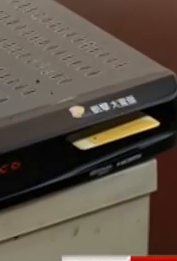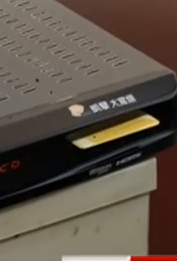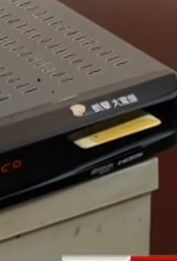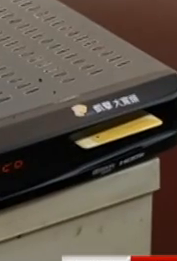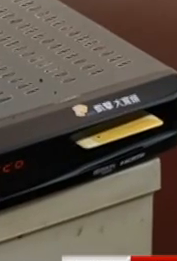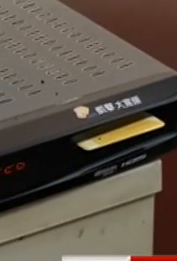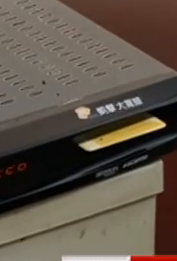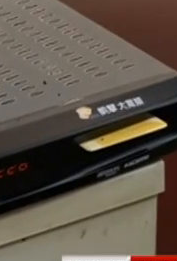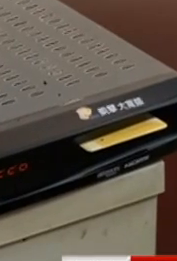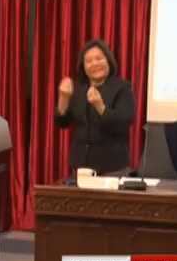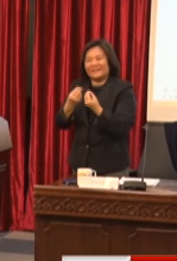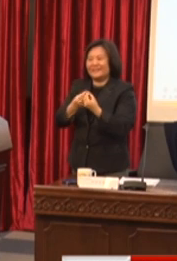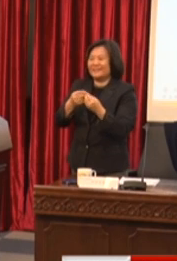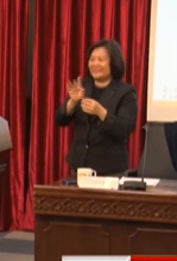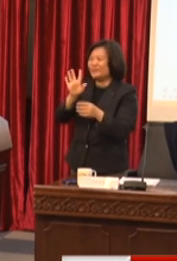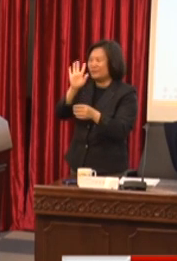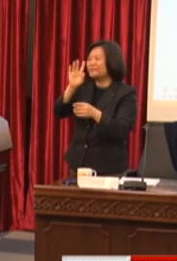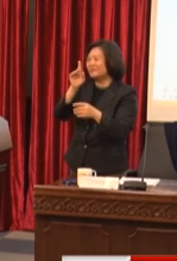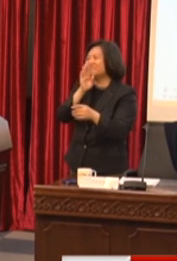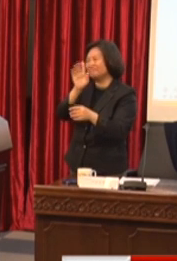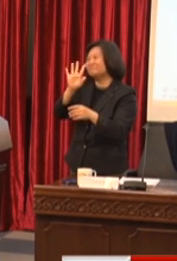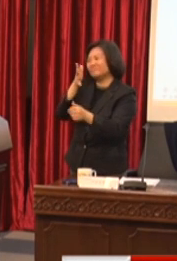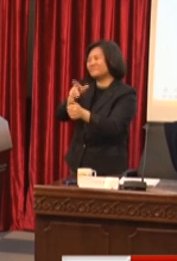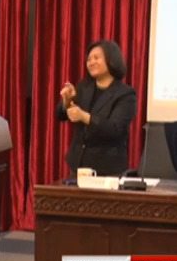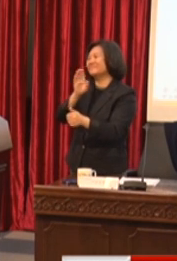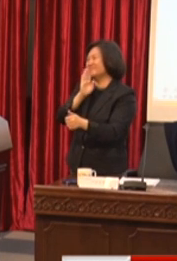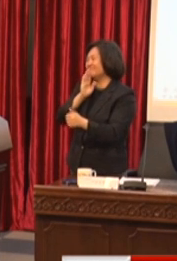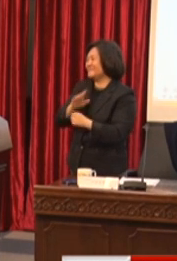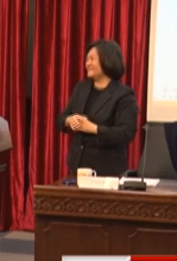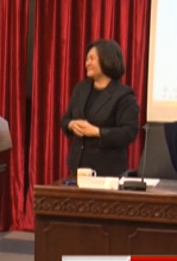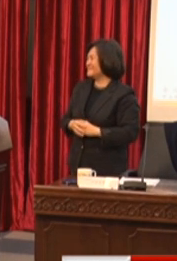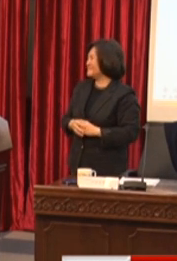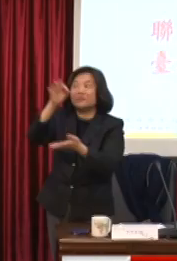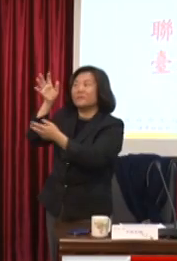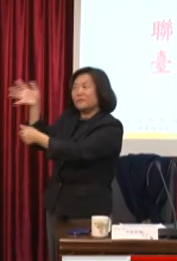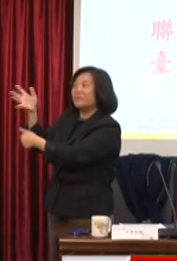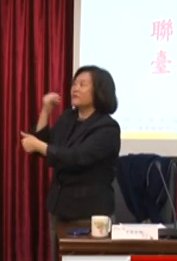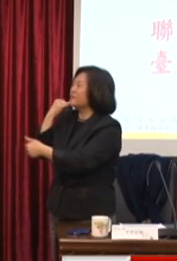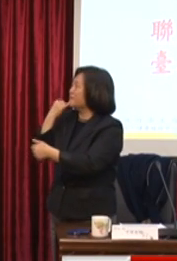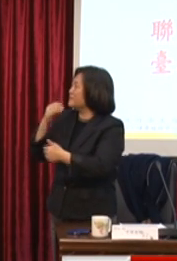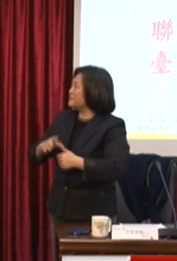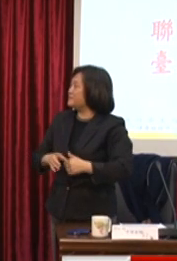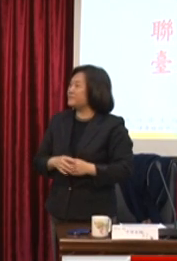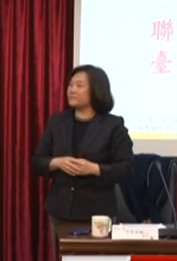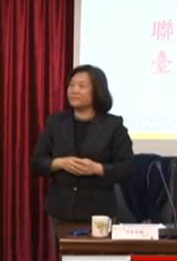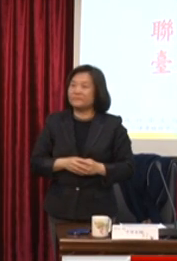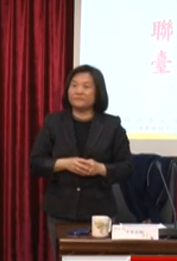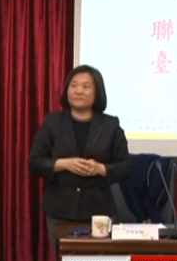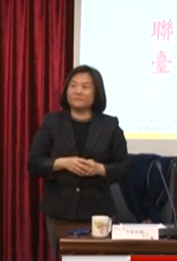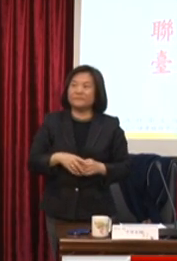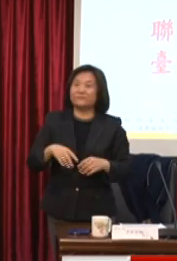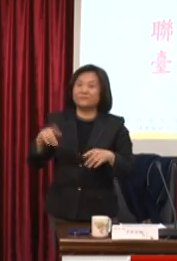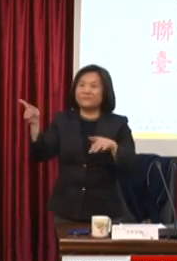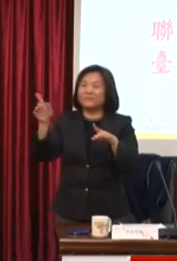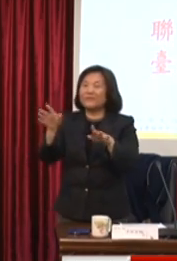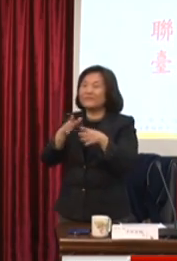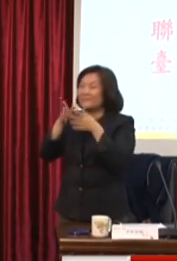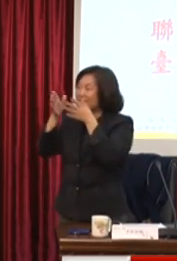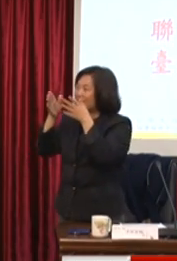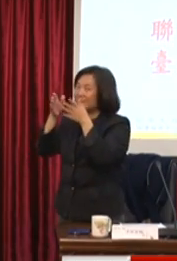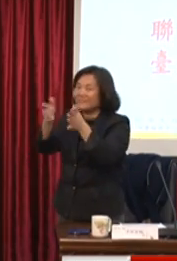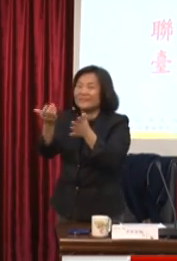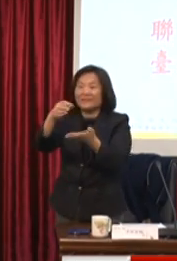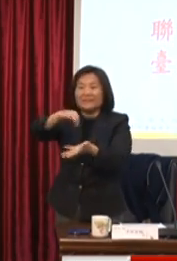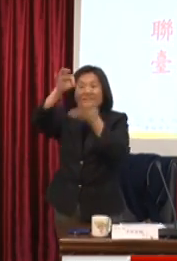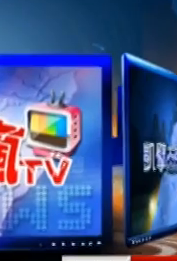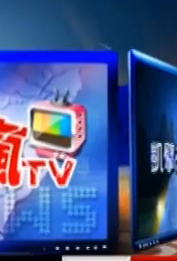统台也全力配合，每周二市政会议的内容都会汇整重点，将柯文哲市长的每周新政透过手语老师的